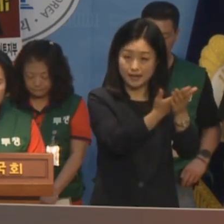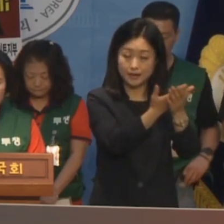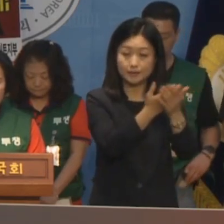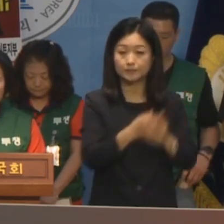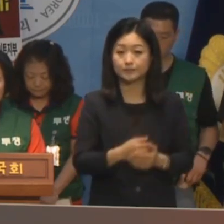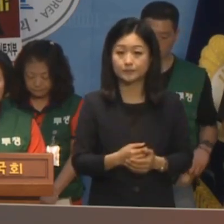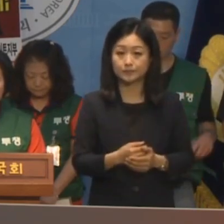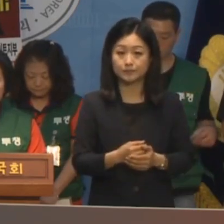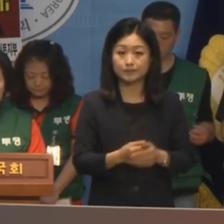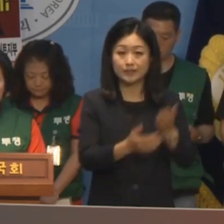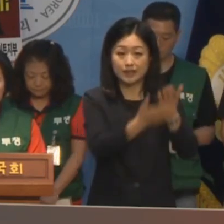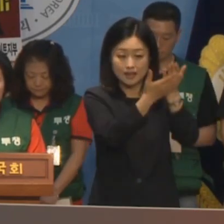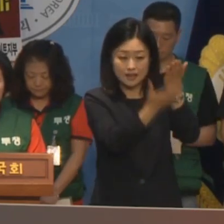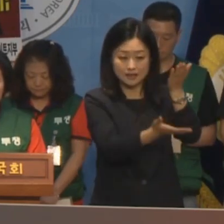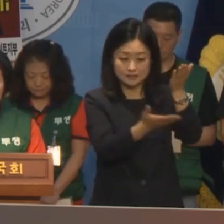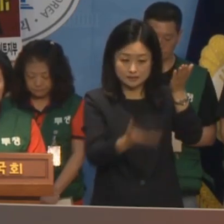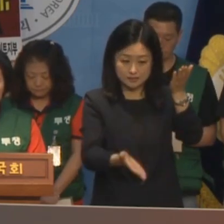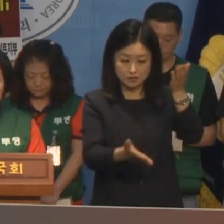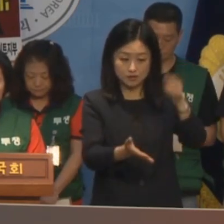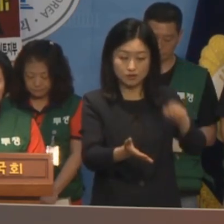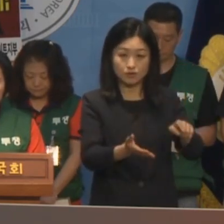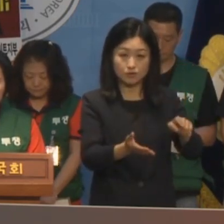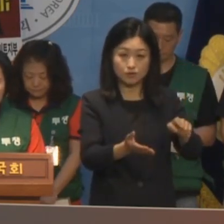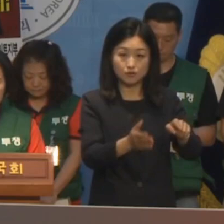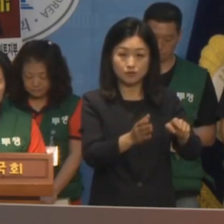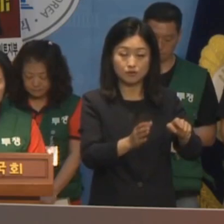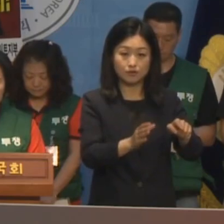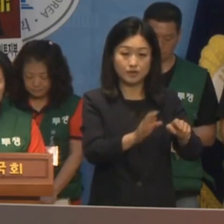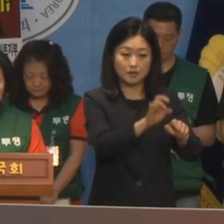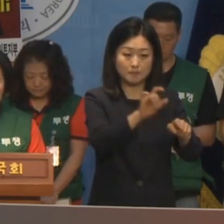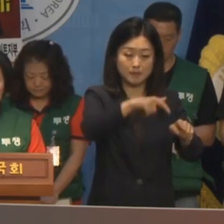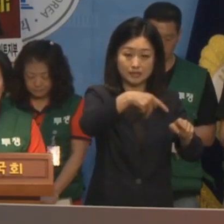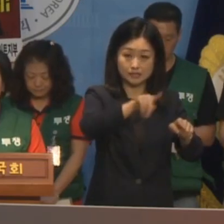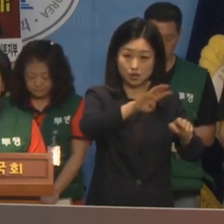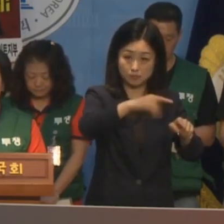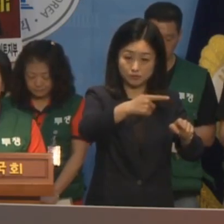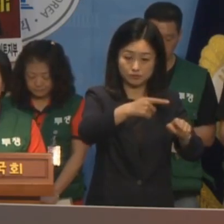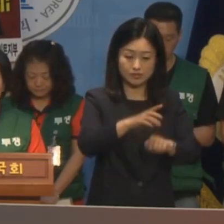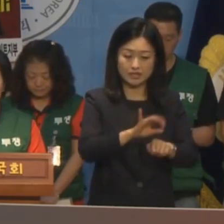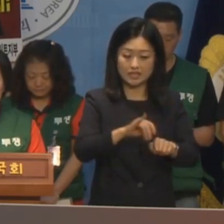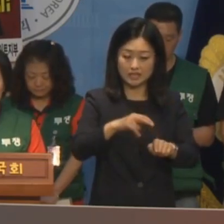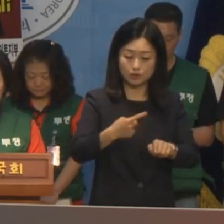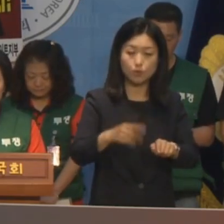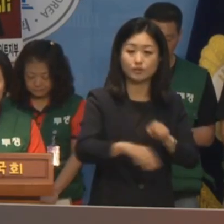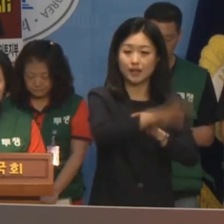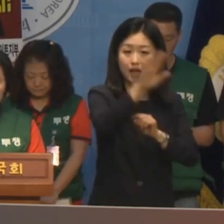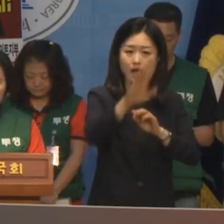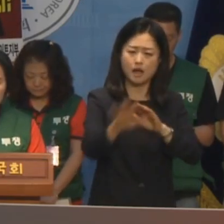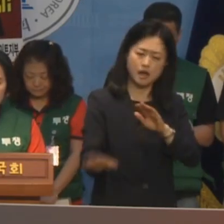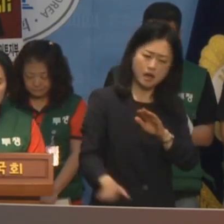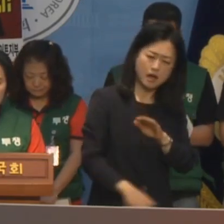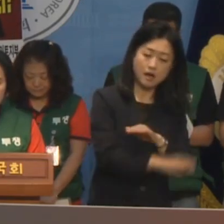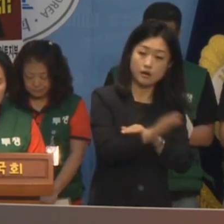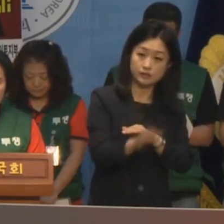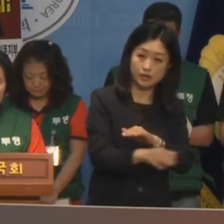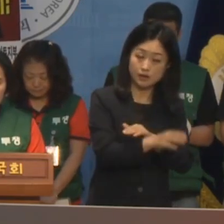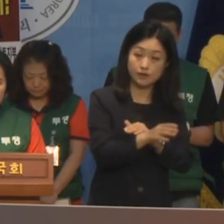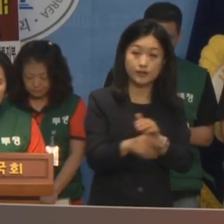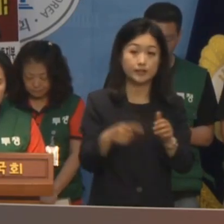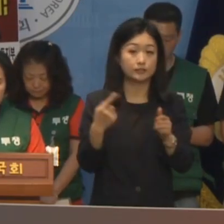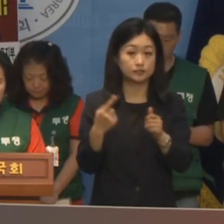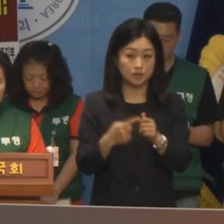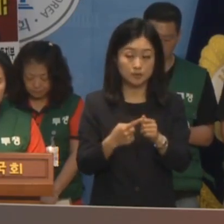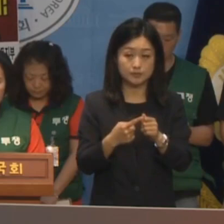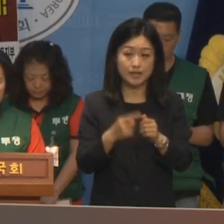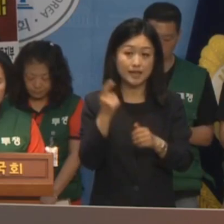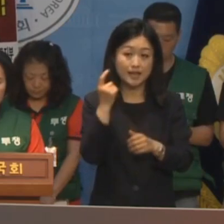운영관리 하청업체인 주 이도, 주 맥서브의 운영관리가 총체적 난국이다. 첫 번째,